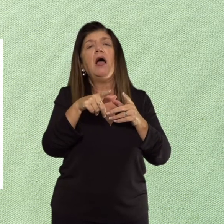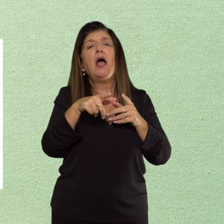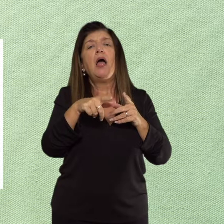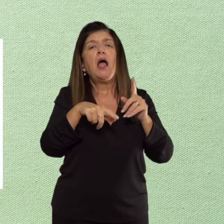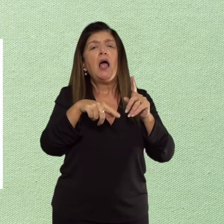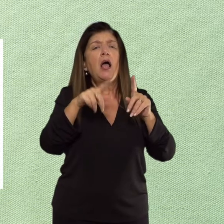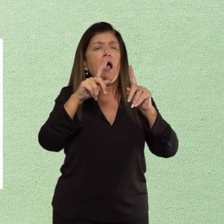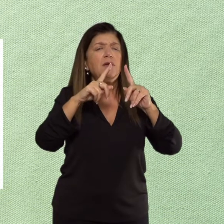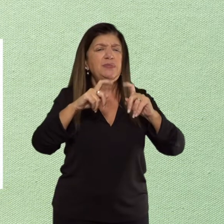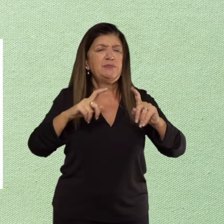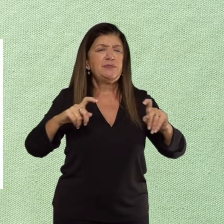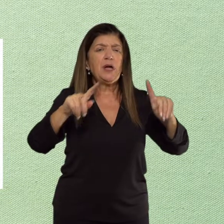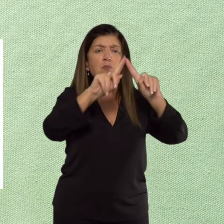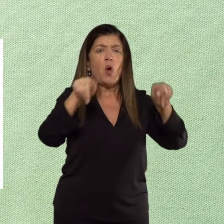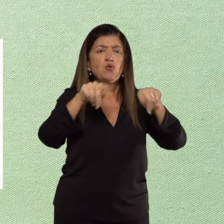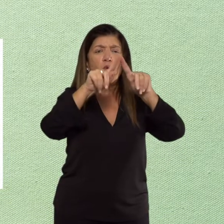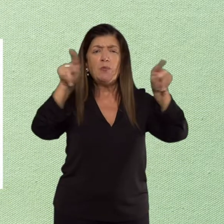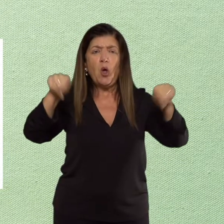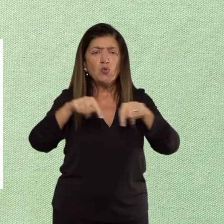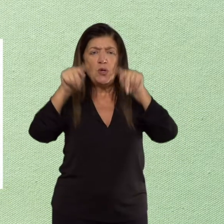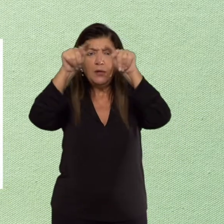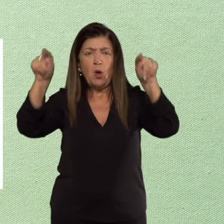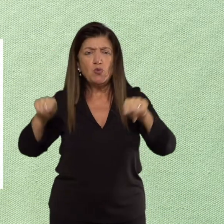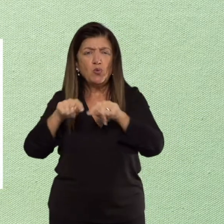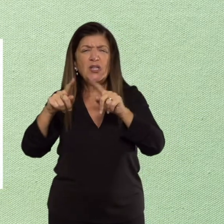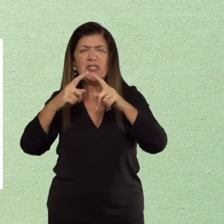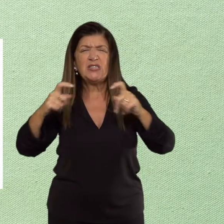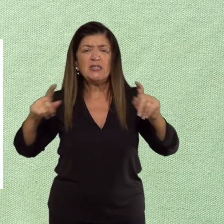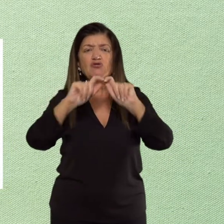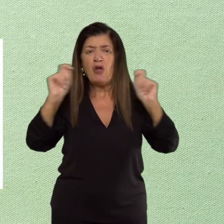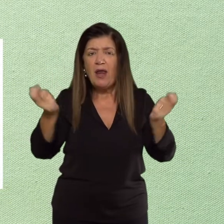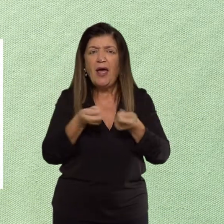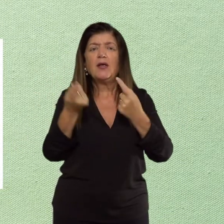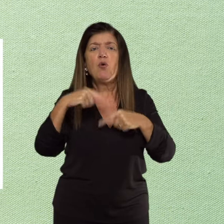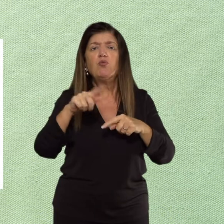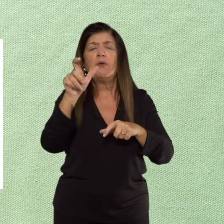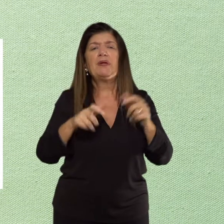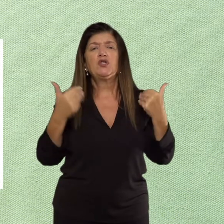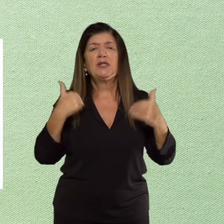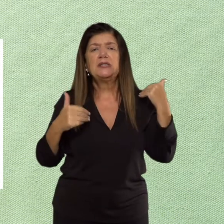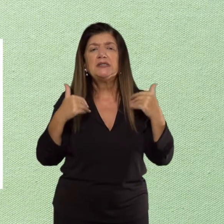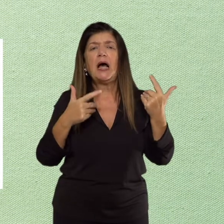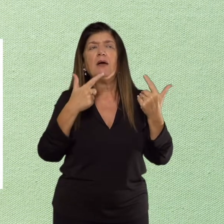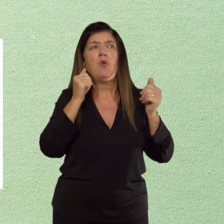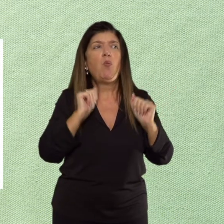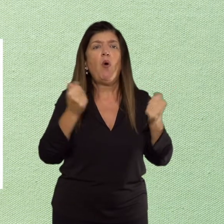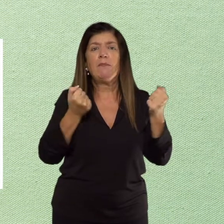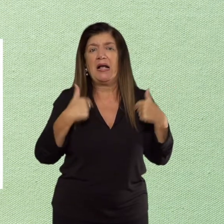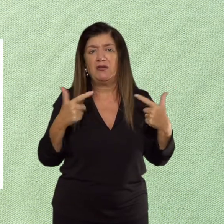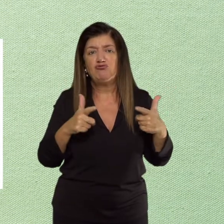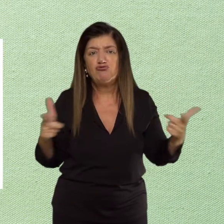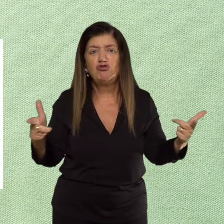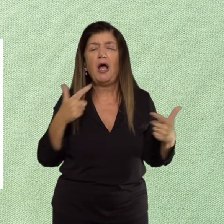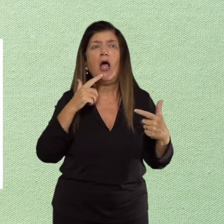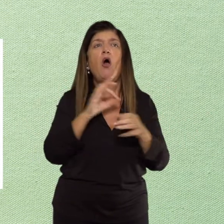e poi c'è quello generico in caso in cui la persona con disabilità non sia in possesso di un autoveicolo